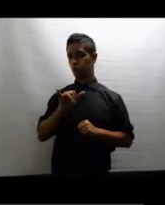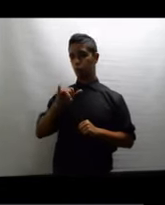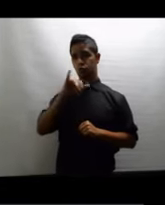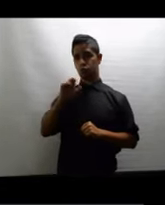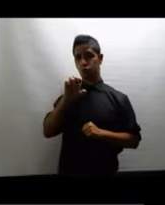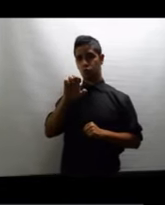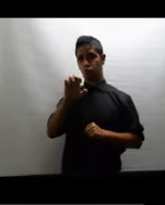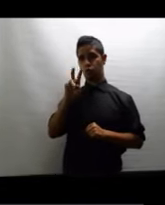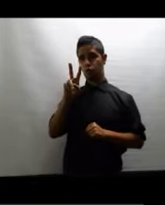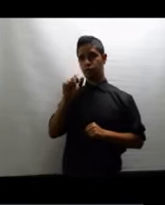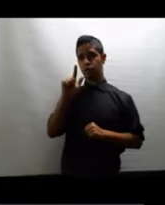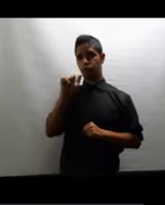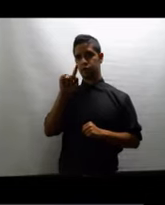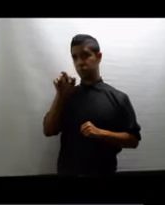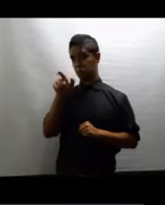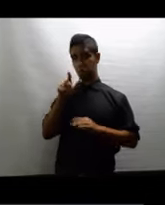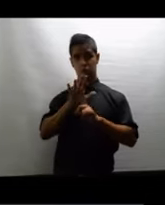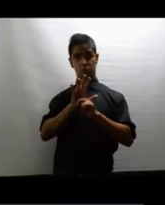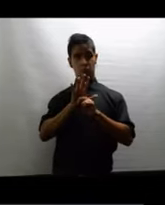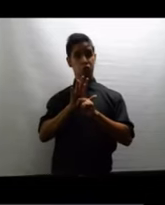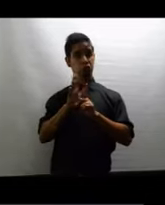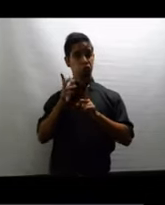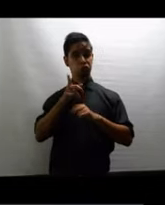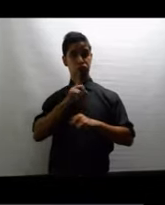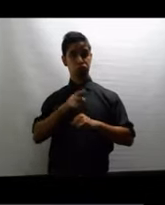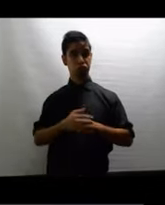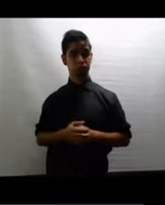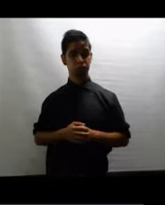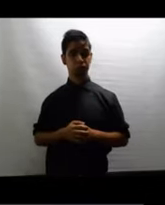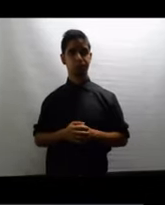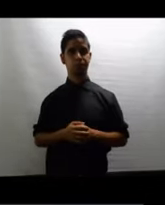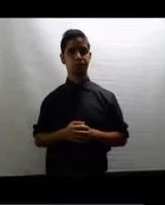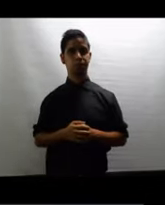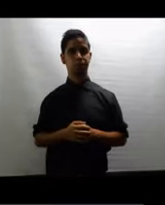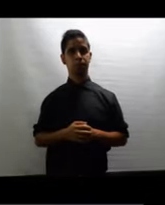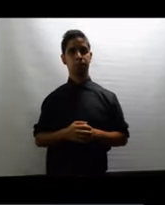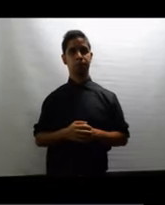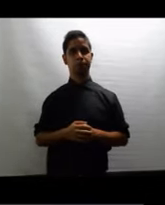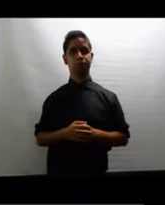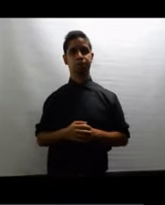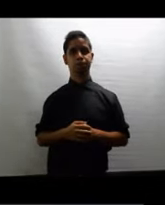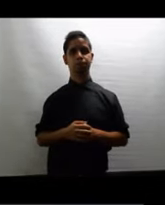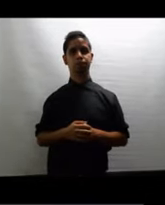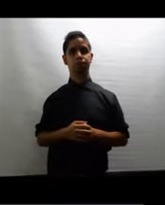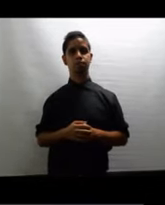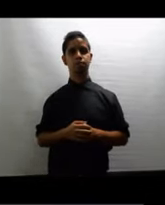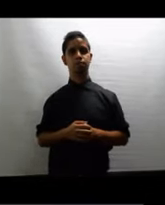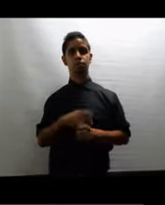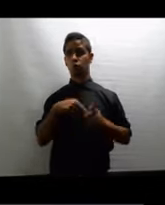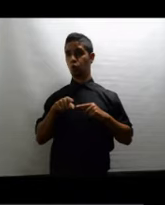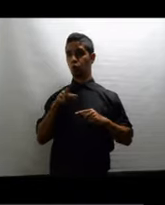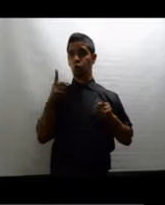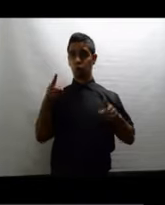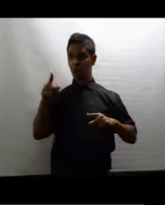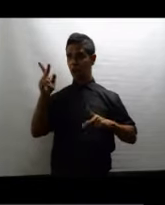figura de por sí. Él aguantaba, porque él recibía al público y tocaba y